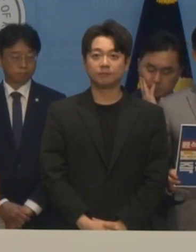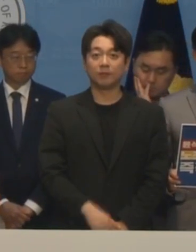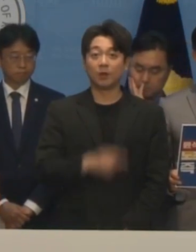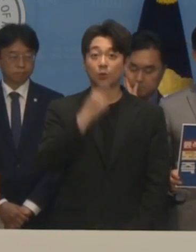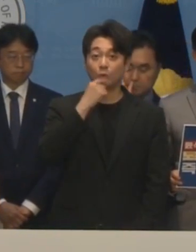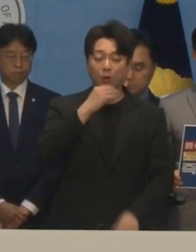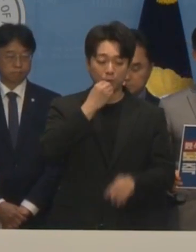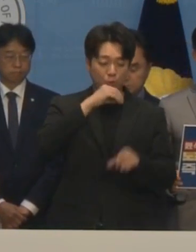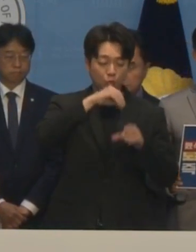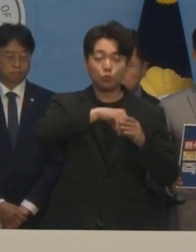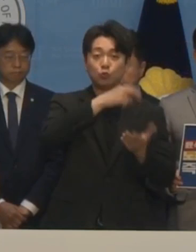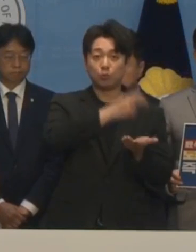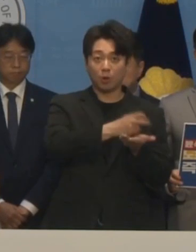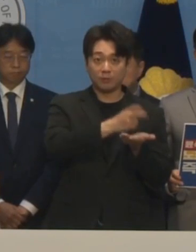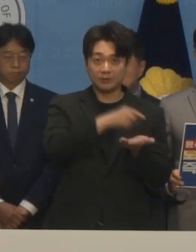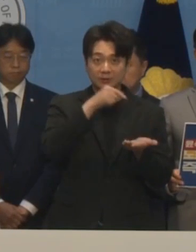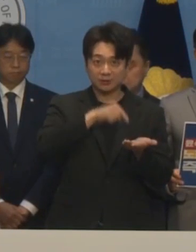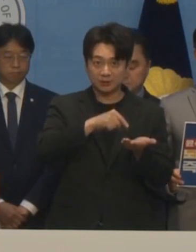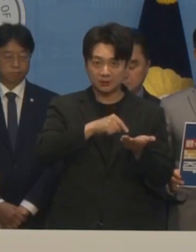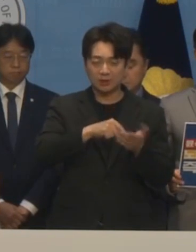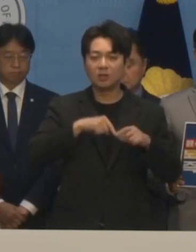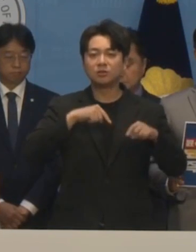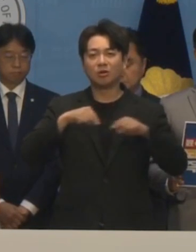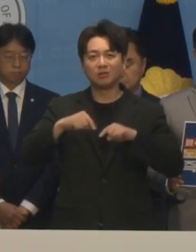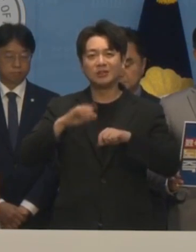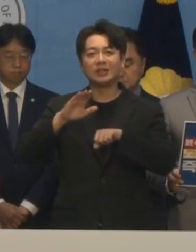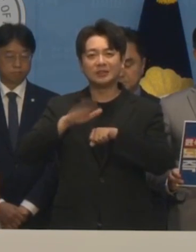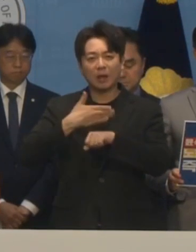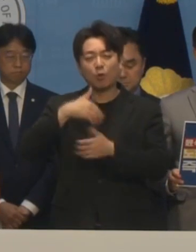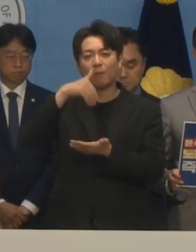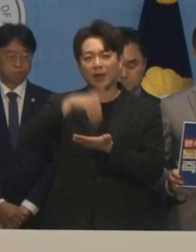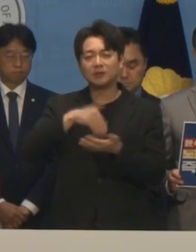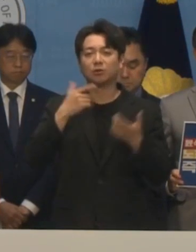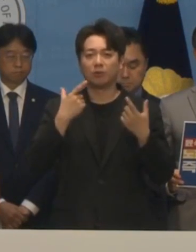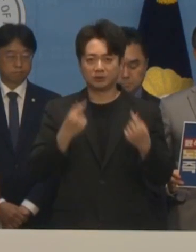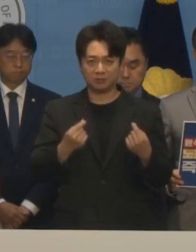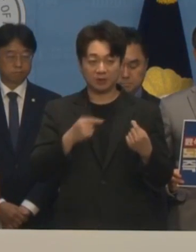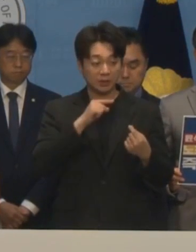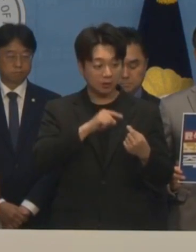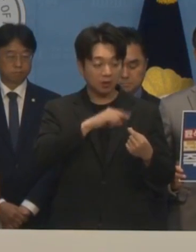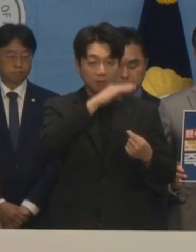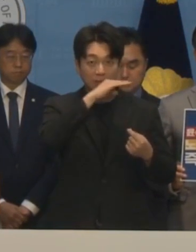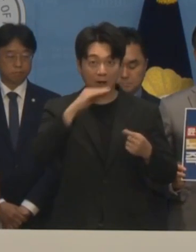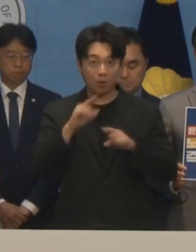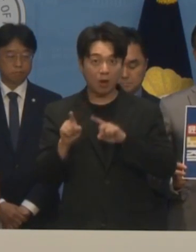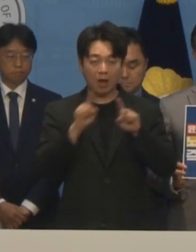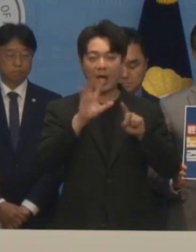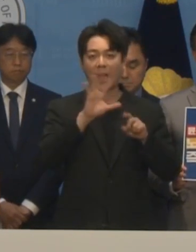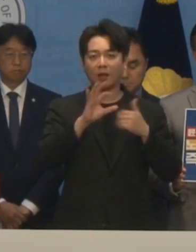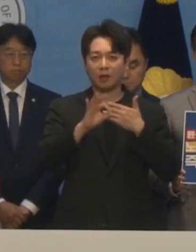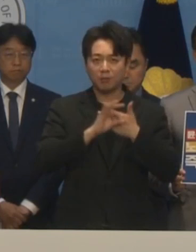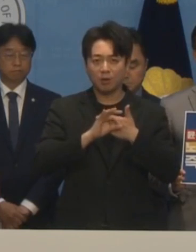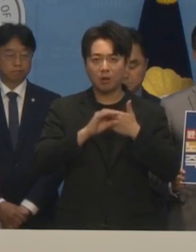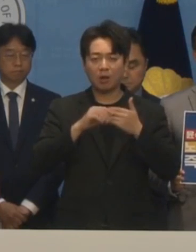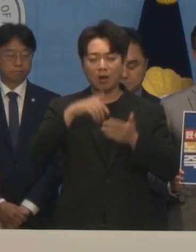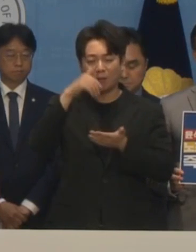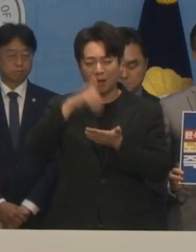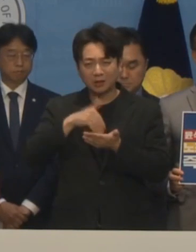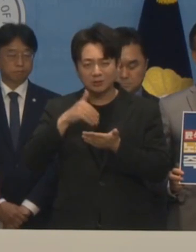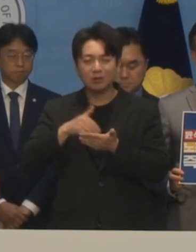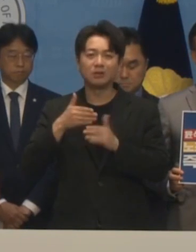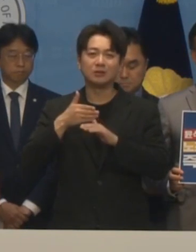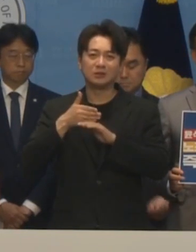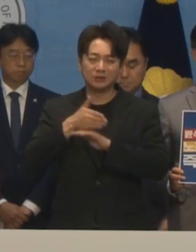노란봉투법은 우리 정치의 늦은 반성문입니다. 지금 이것을 바로잡지 않으면 그 고통의 시간, 그 짓눌림의 시간은 계속될 것입니다.